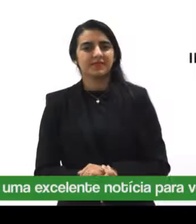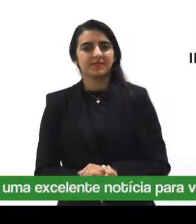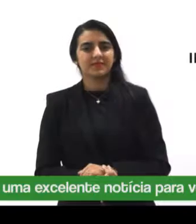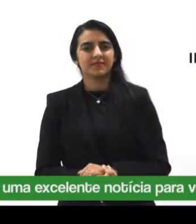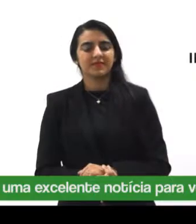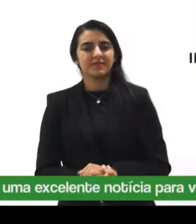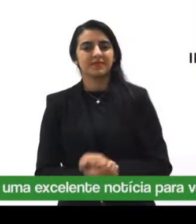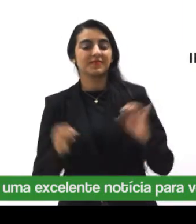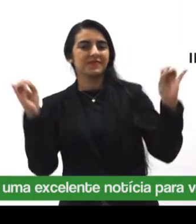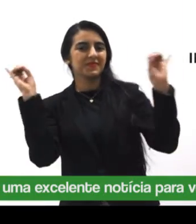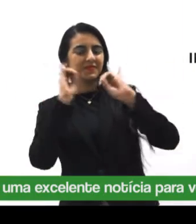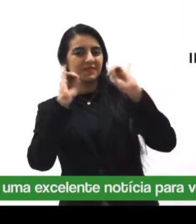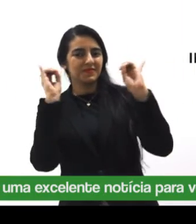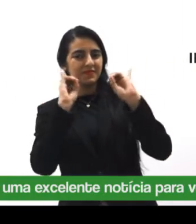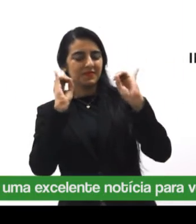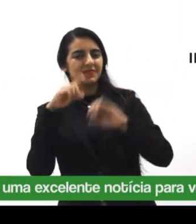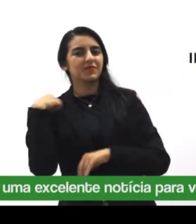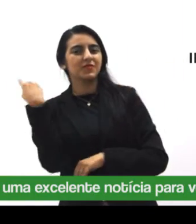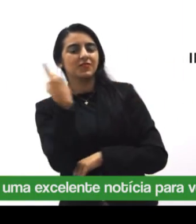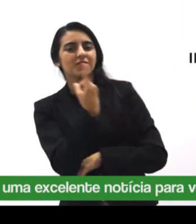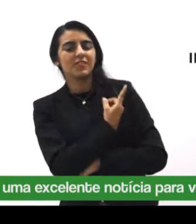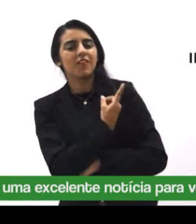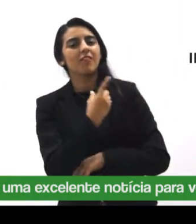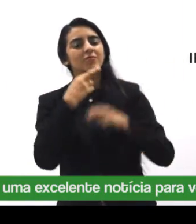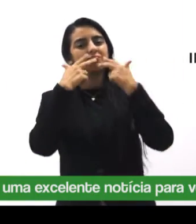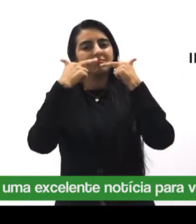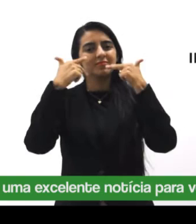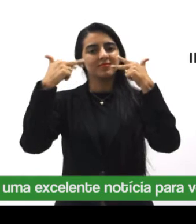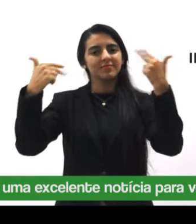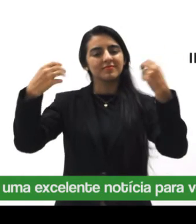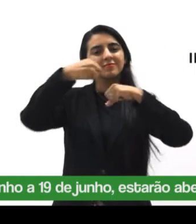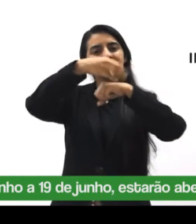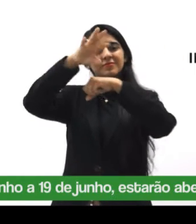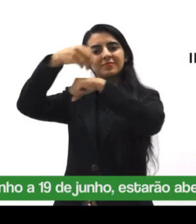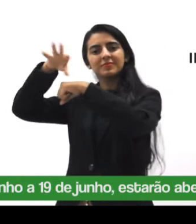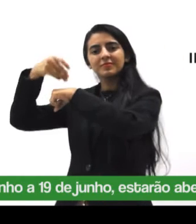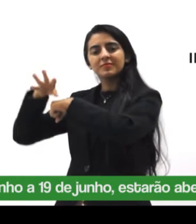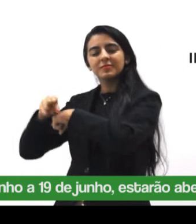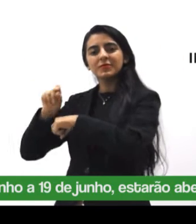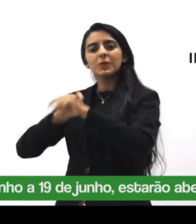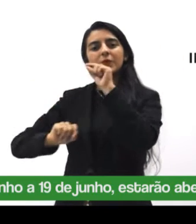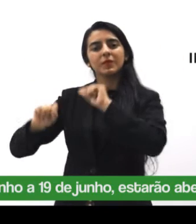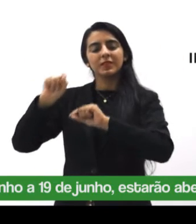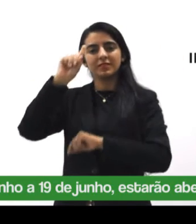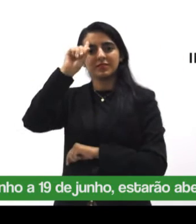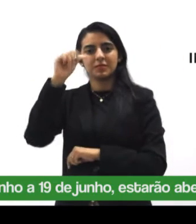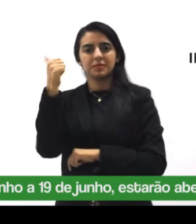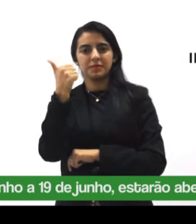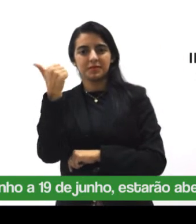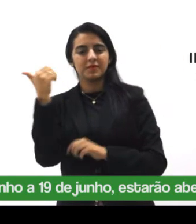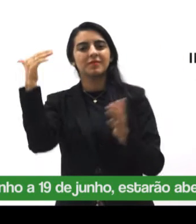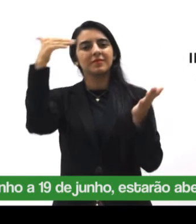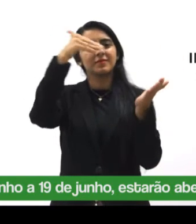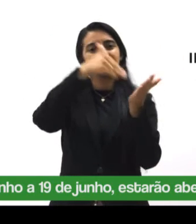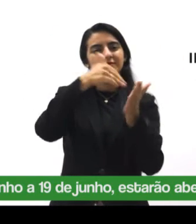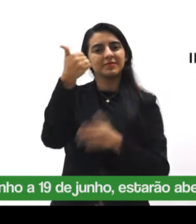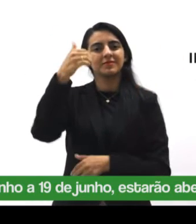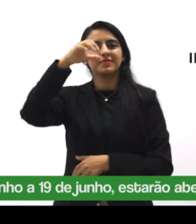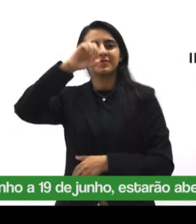Oi, temos uma excelente notícia para você. De 1º de junho a 19 de junho, estão